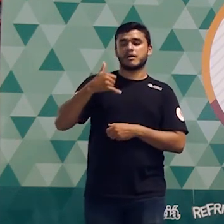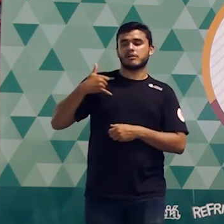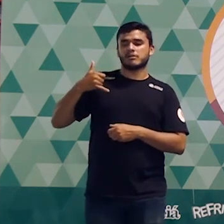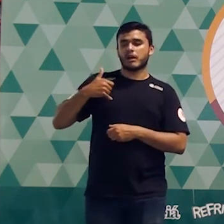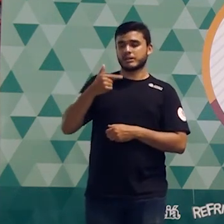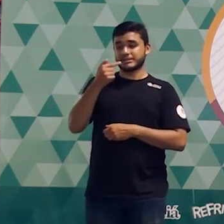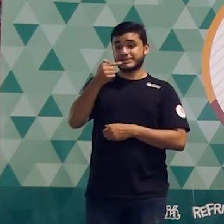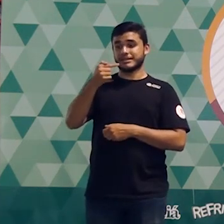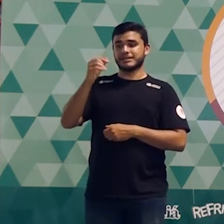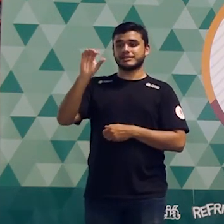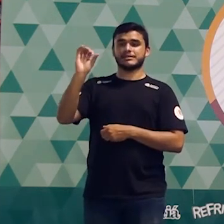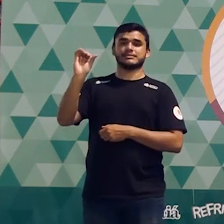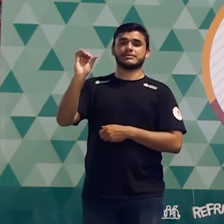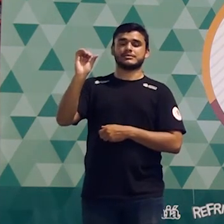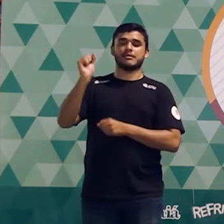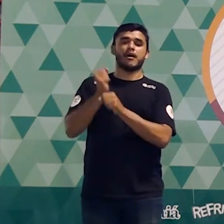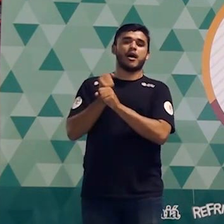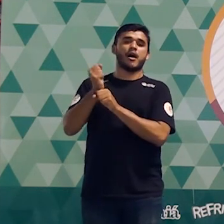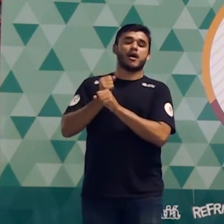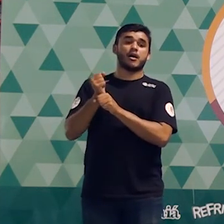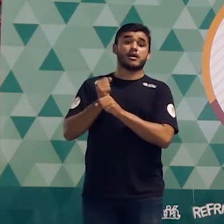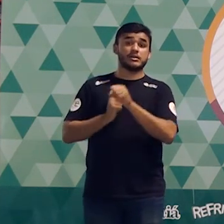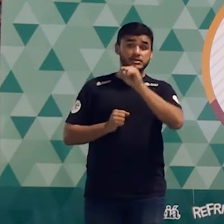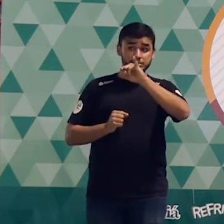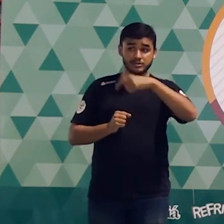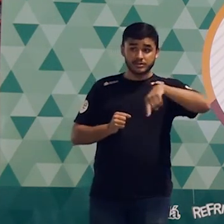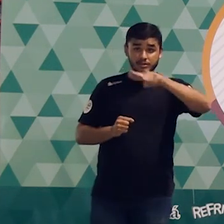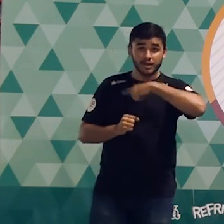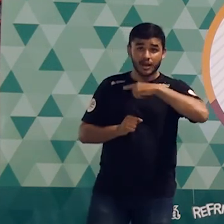76. Aí é uma melhoria. Se tu morresse aos